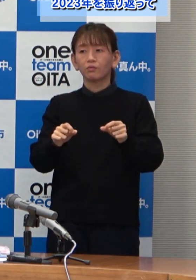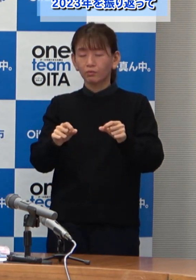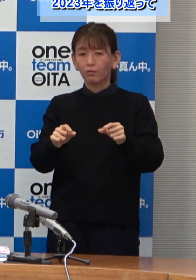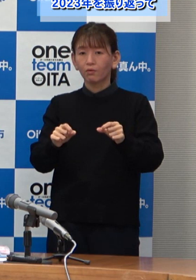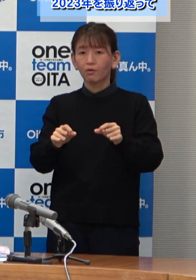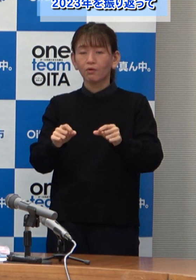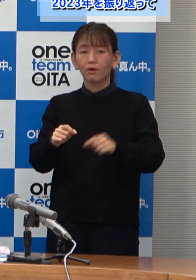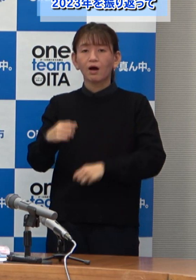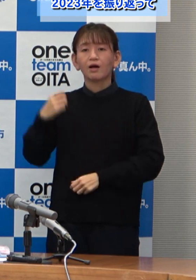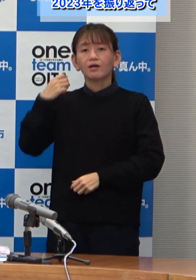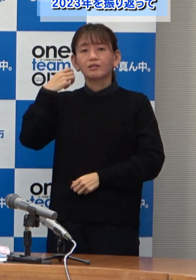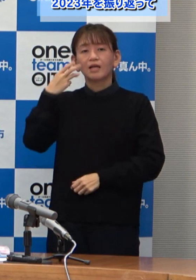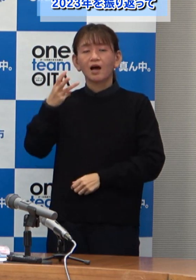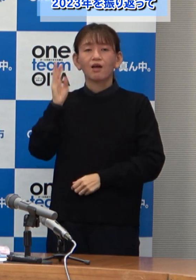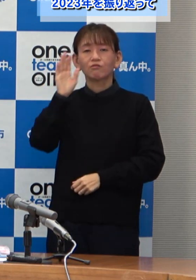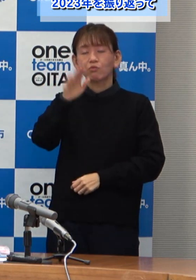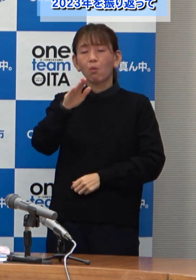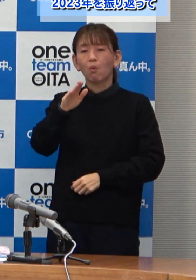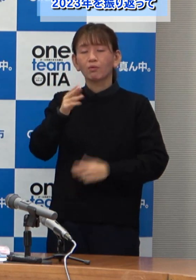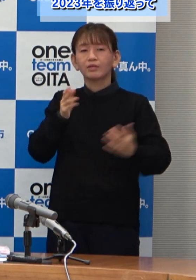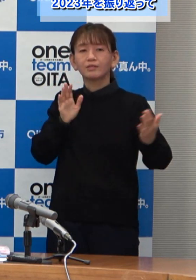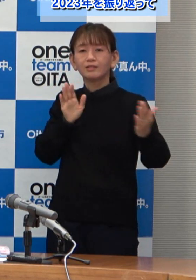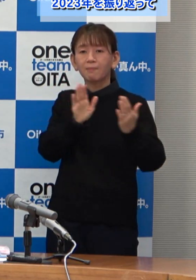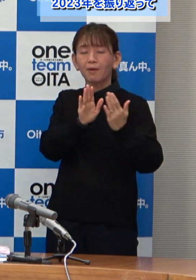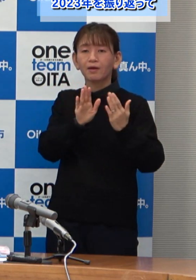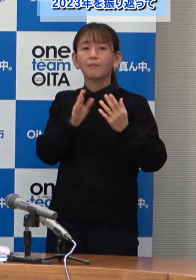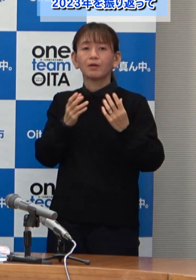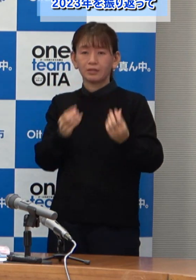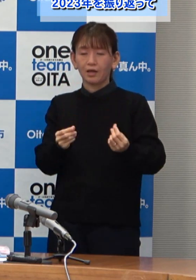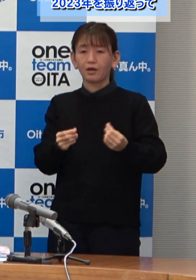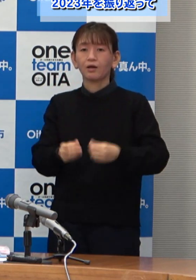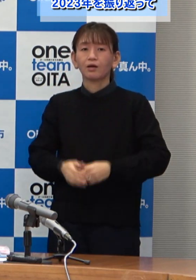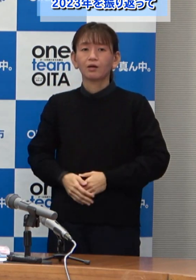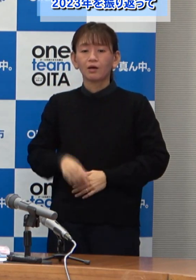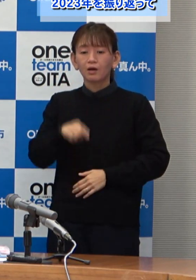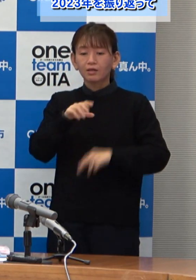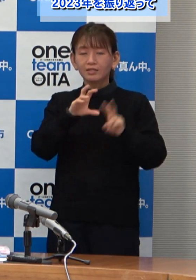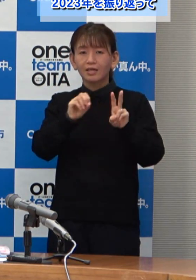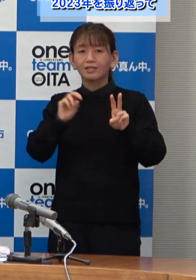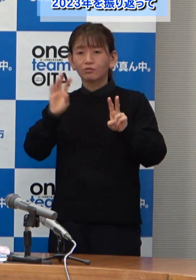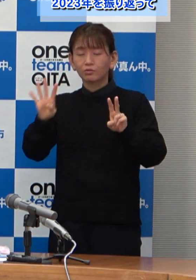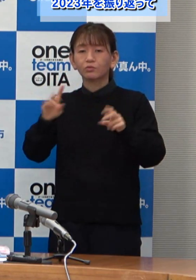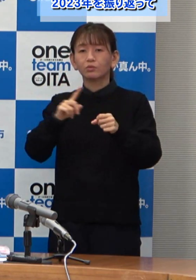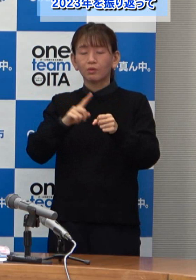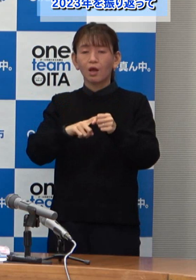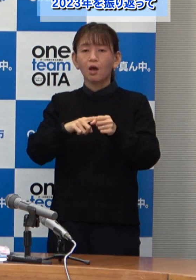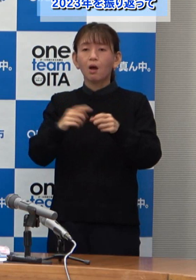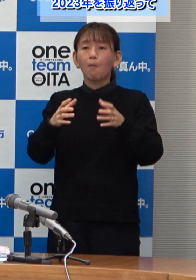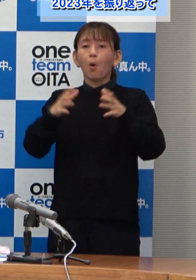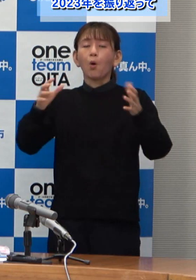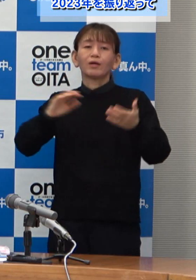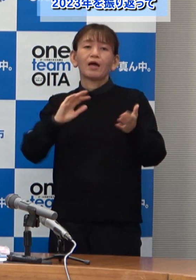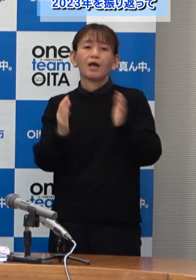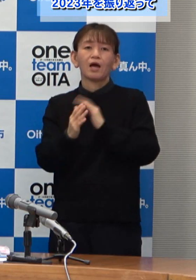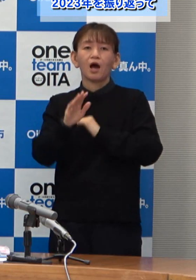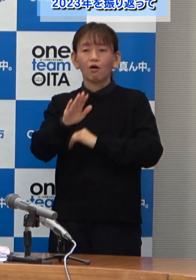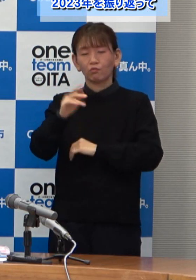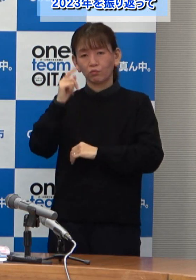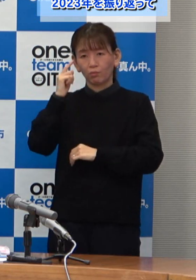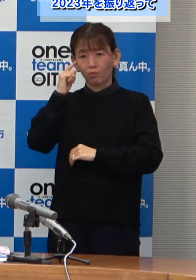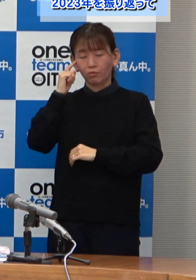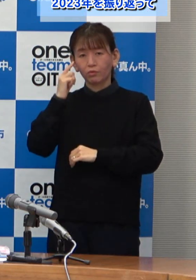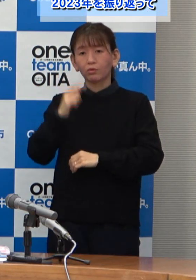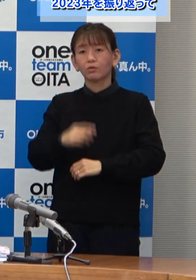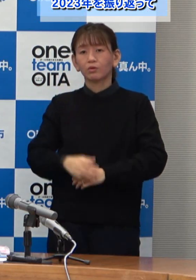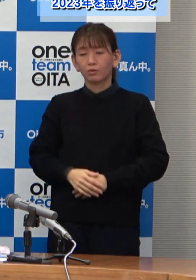ね4ヶ月後に迫ってきましたこれは大きな変化が生じると思いますまそれに行するというかそれよりもま